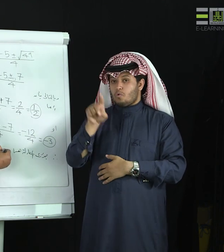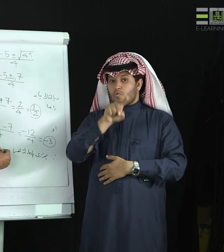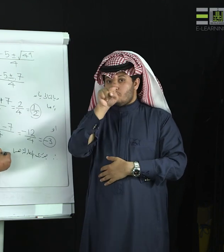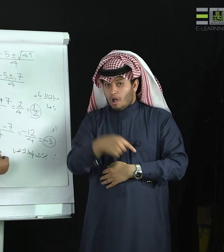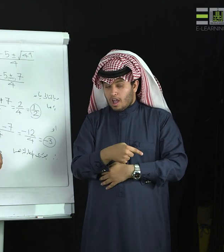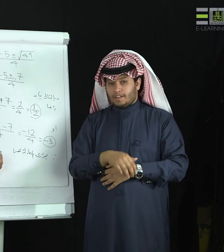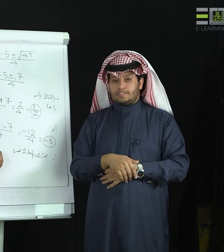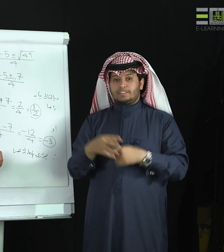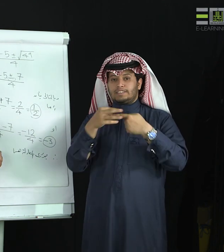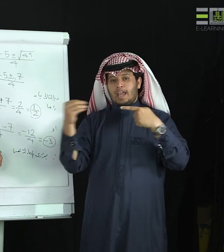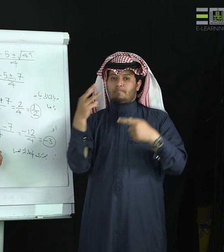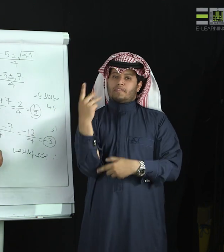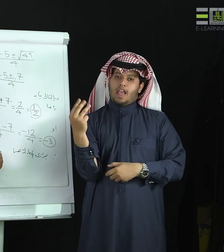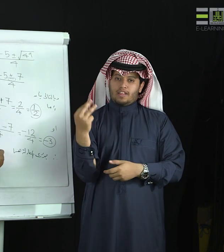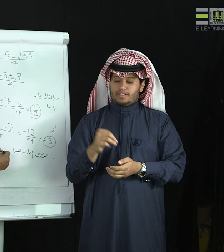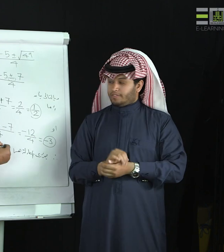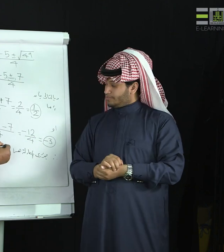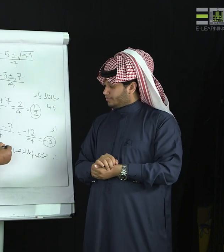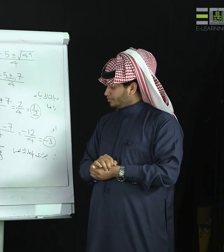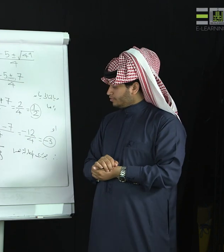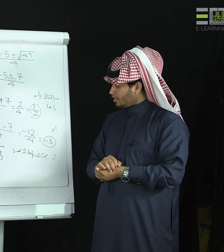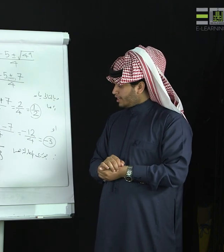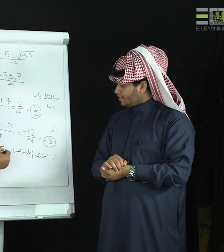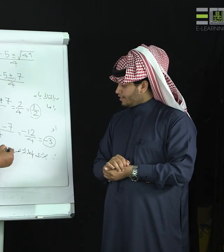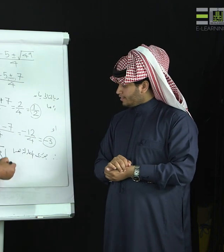وسالب 3.